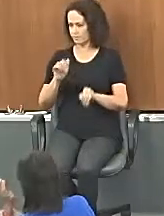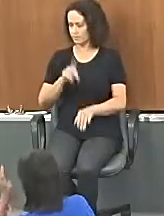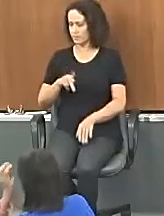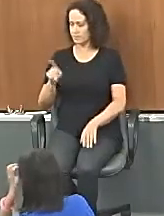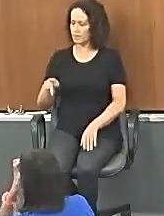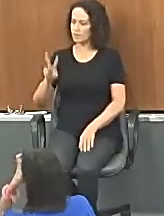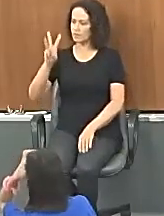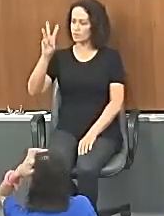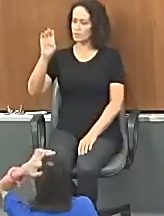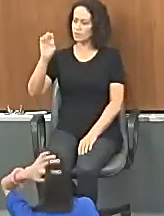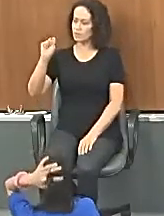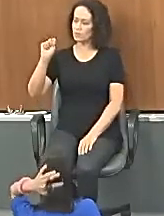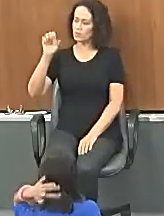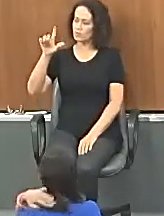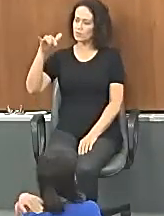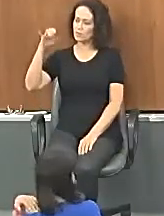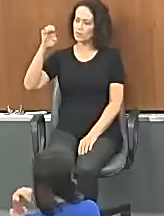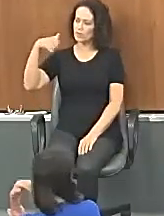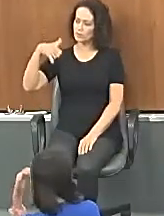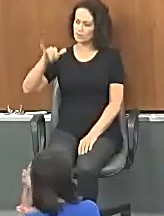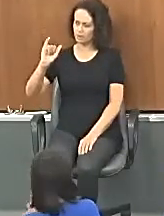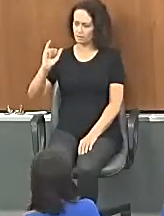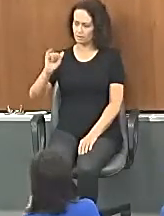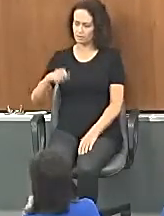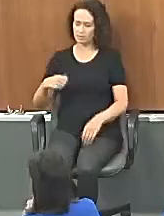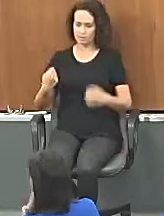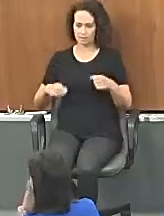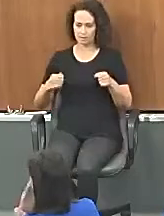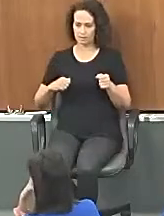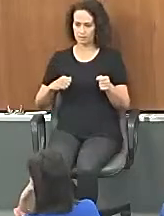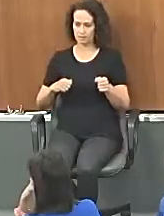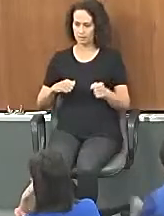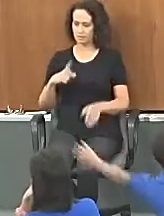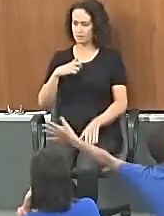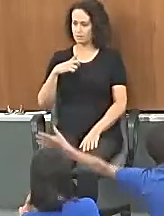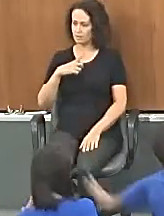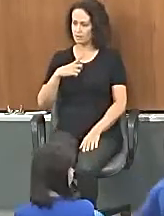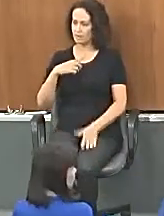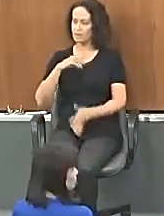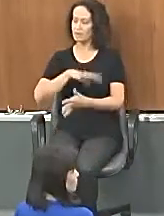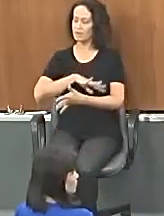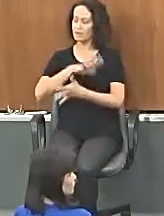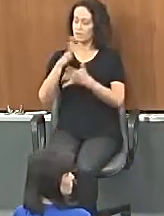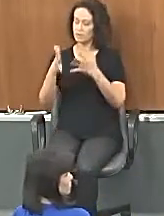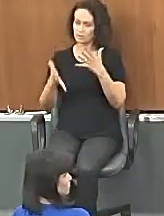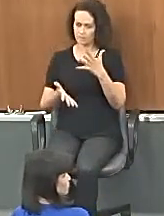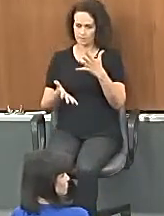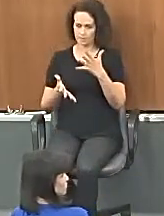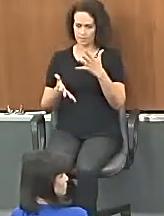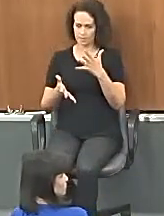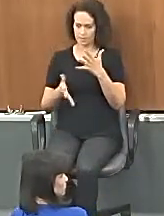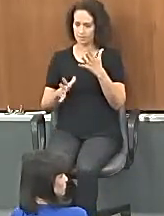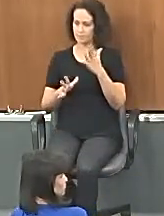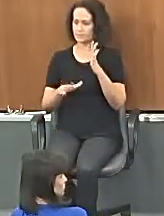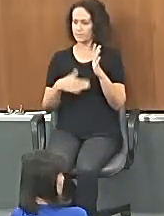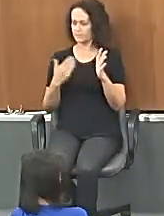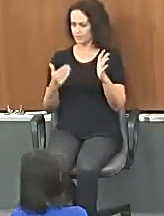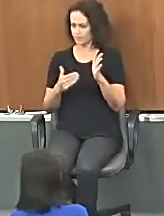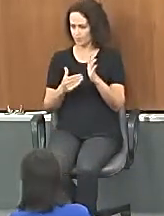sobre a necessidade da inclusão da disciplina libras em todas as disciplinas